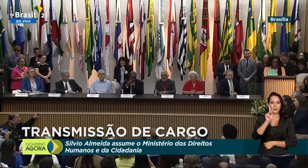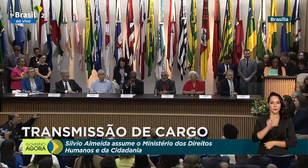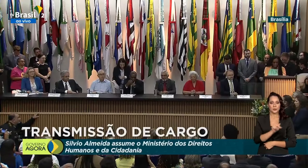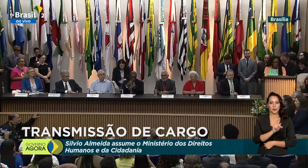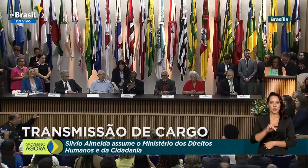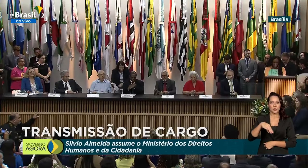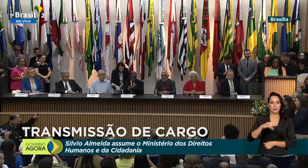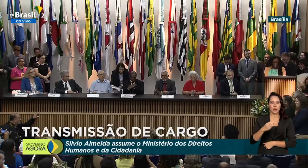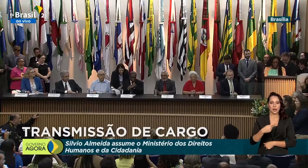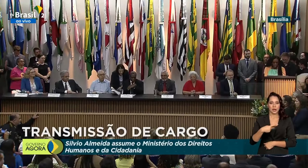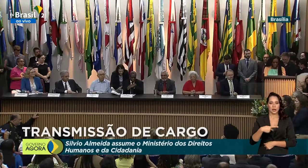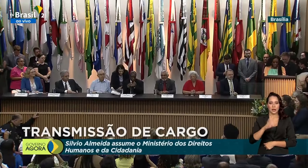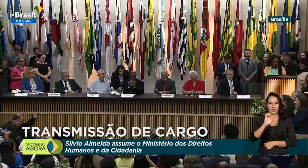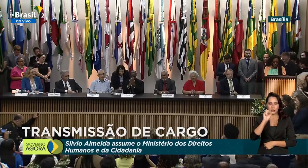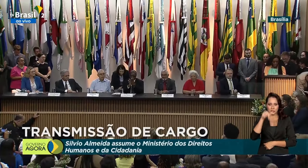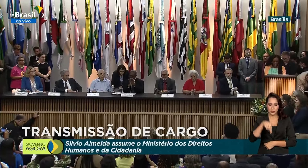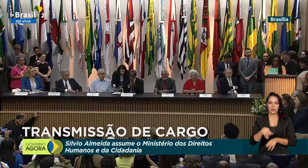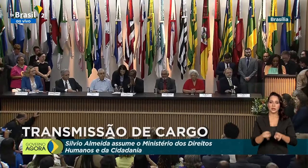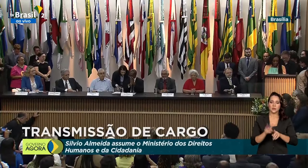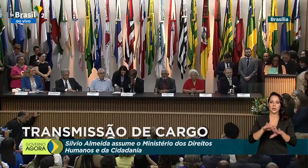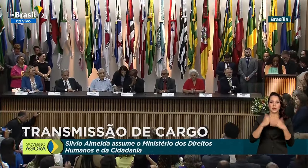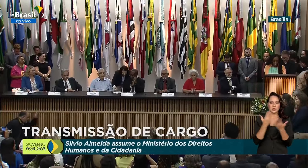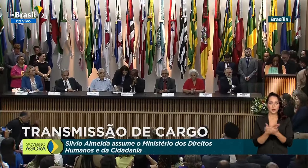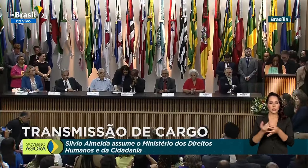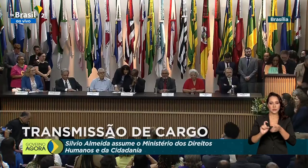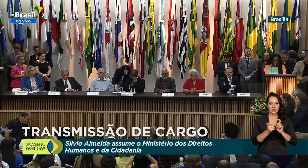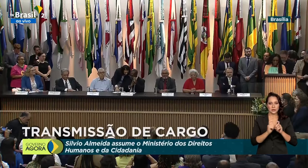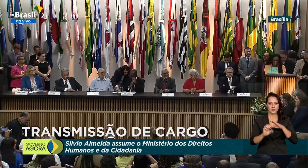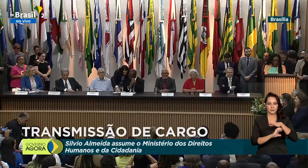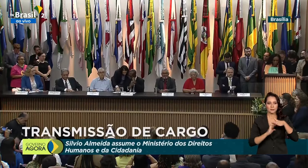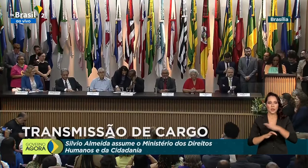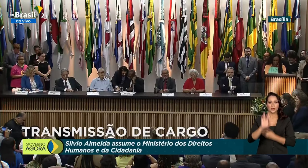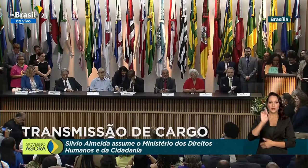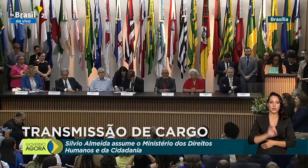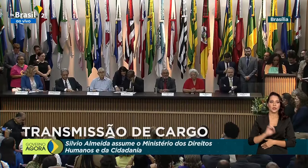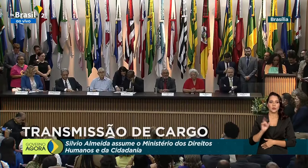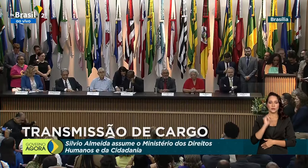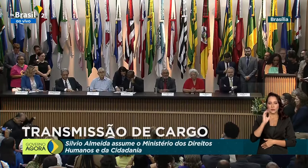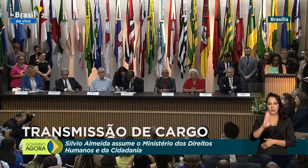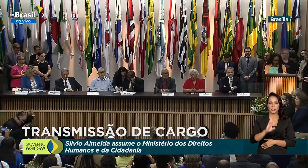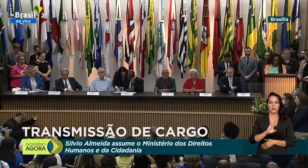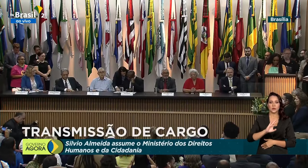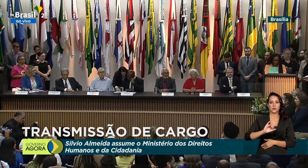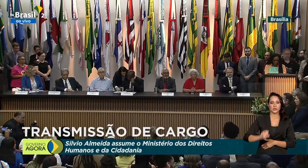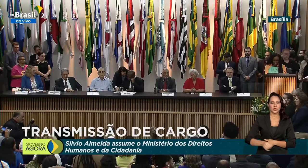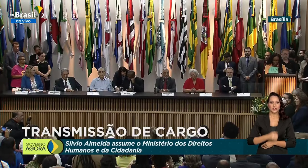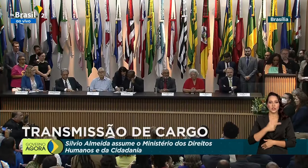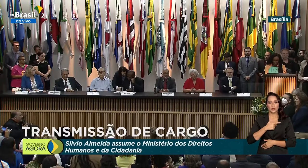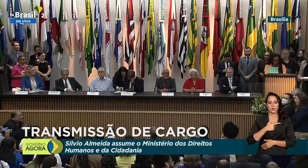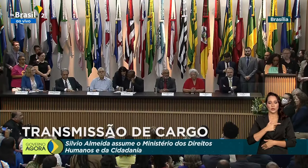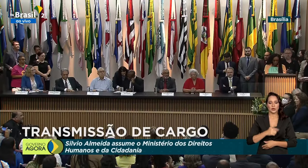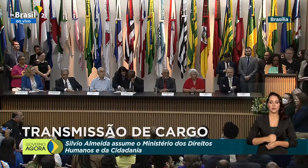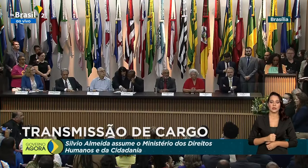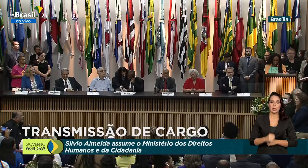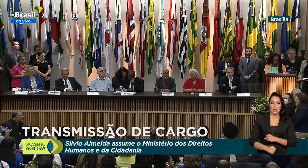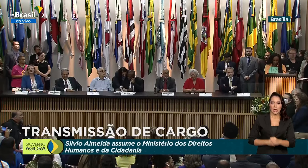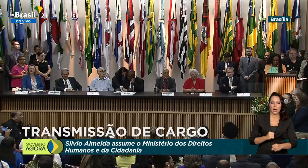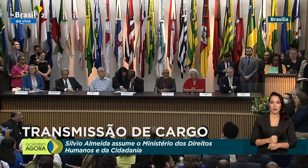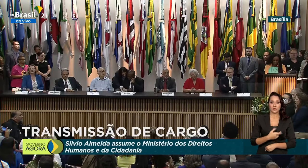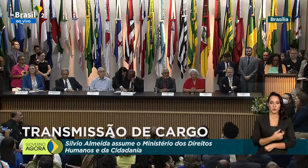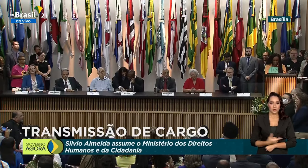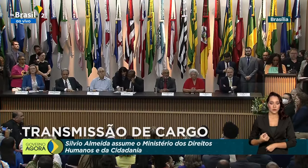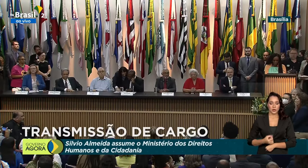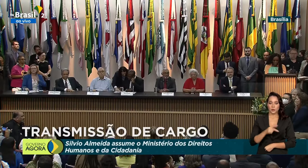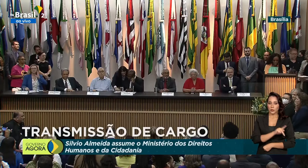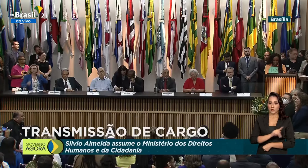Mackenzie e das escolas de administração de empresas e de Direito da Fundação Getúlio Vargas em 2020 foi professor